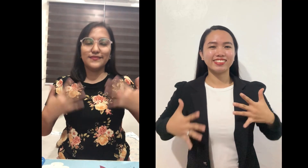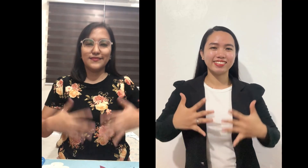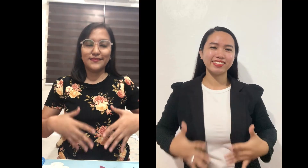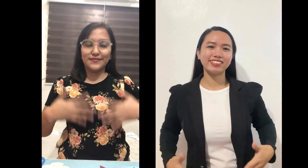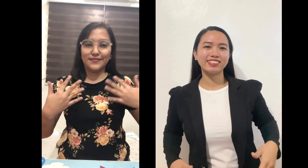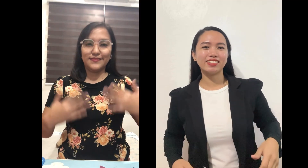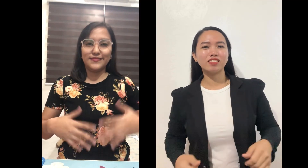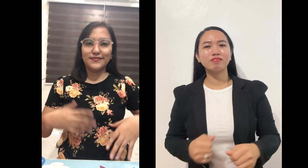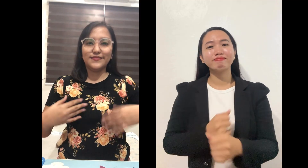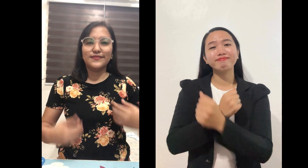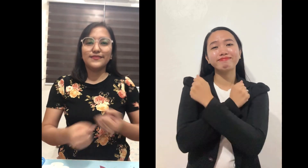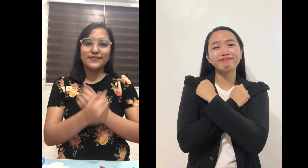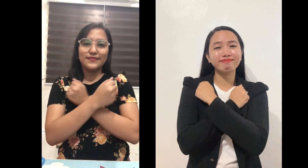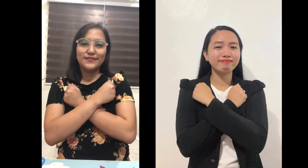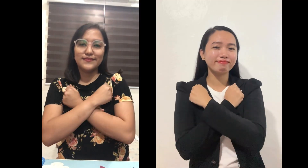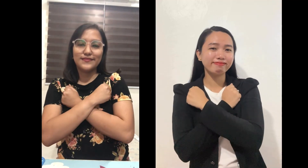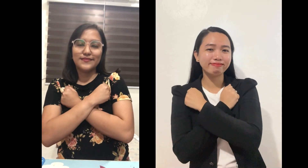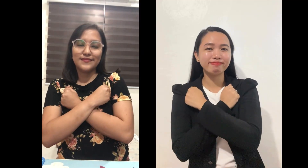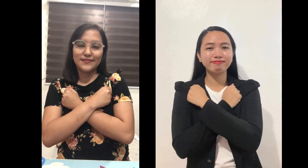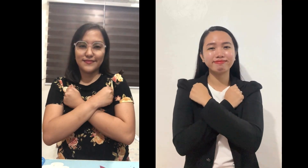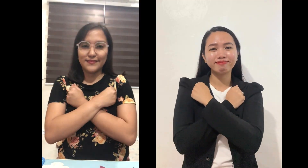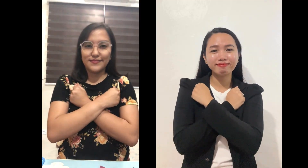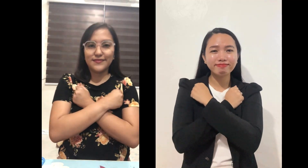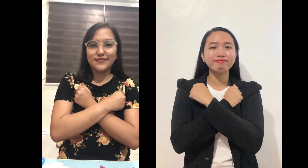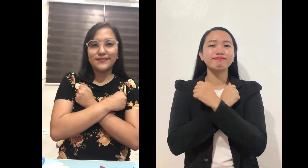Pag-ibig nga ang susi,